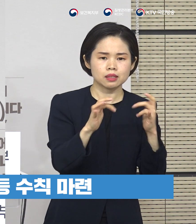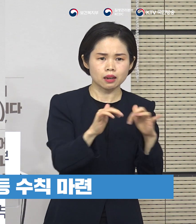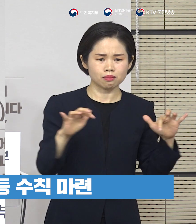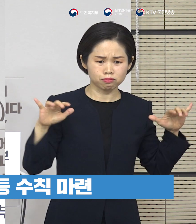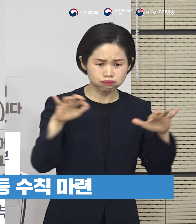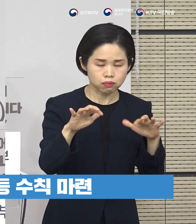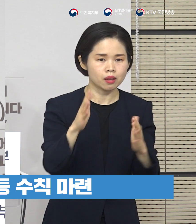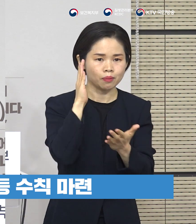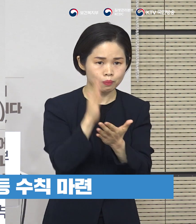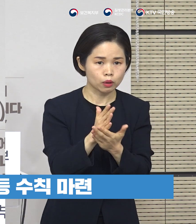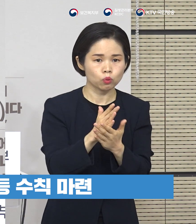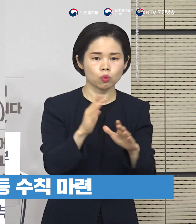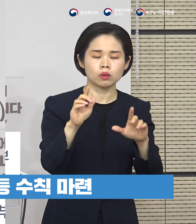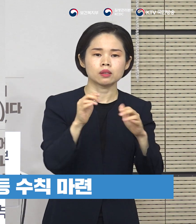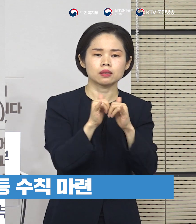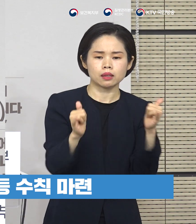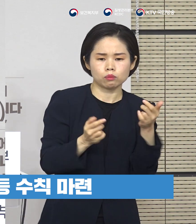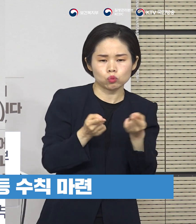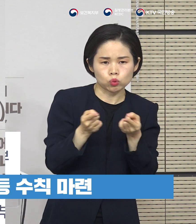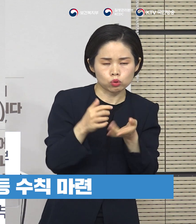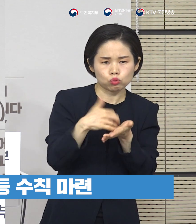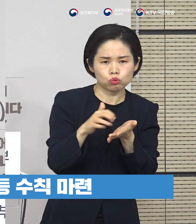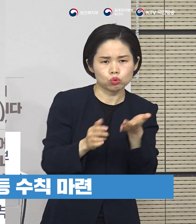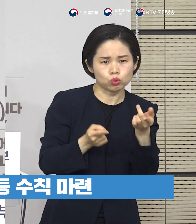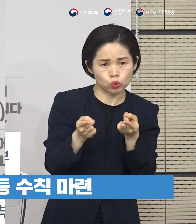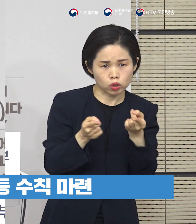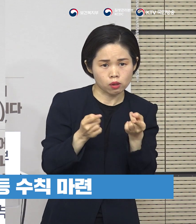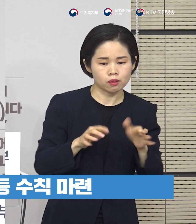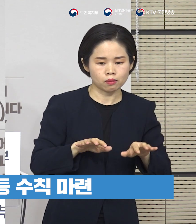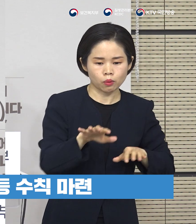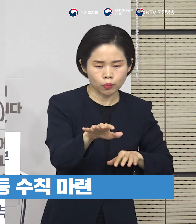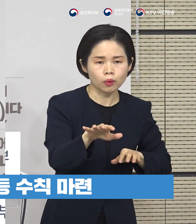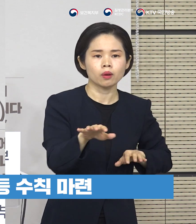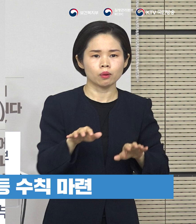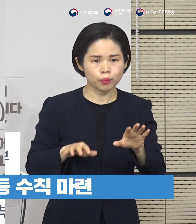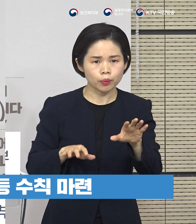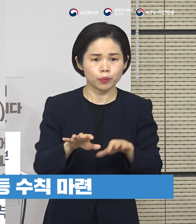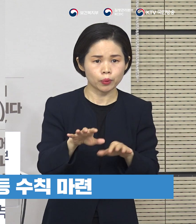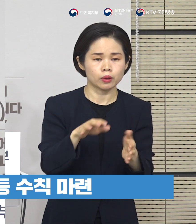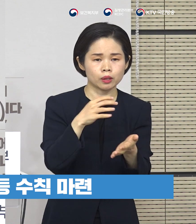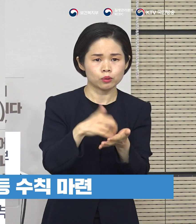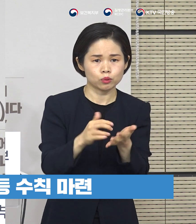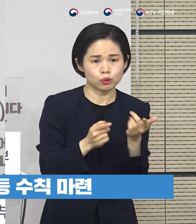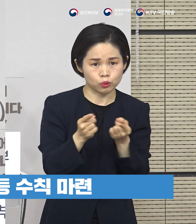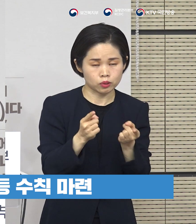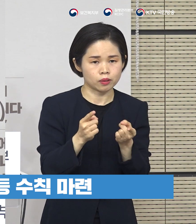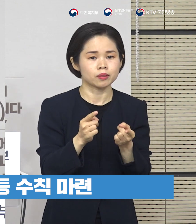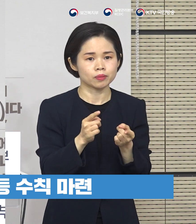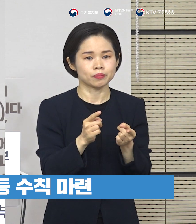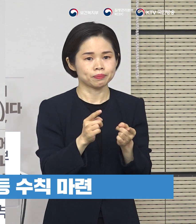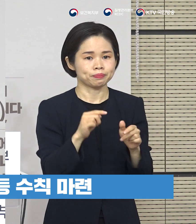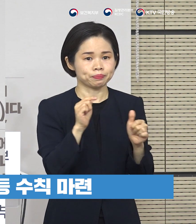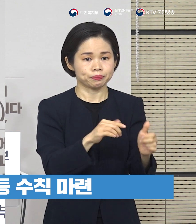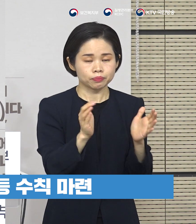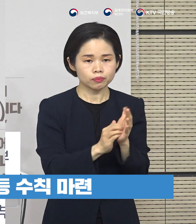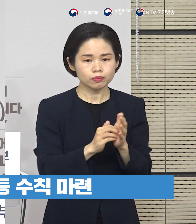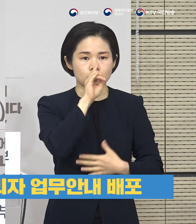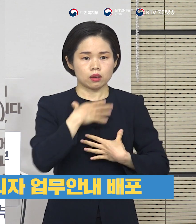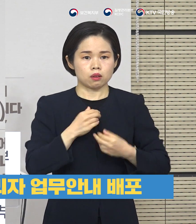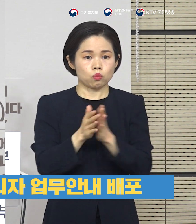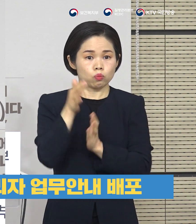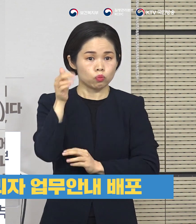이용하고 시설 종사자는 시간대별 이용객 수를 제한하여 이용객 집중을 방지하도록